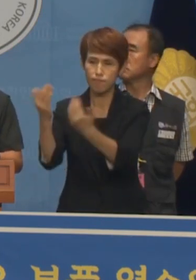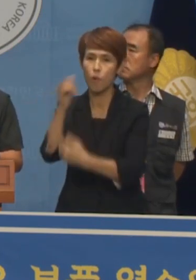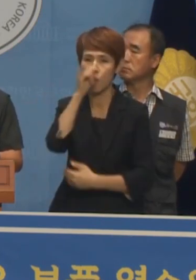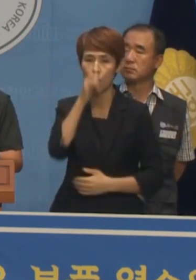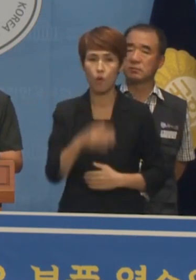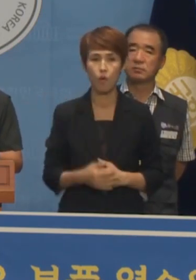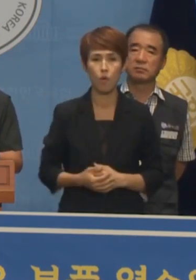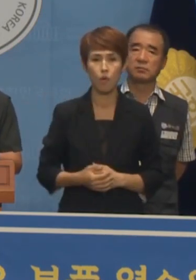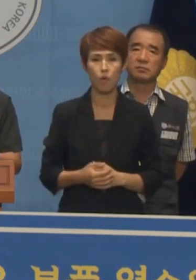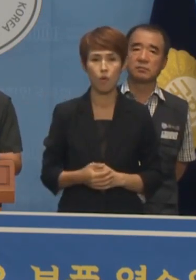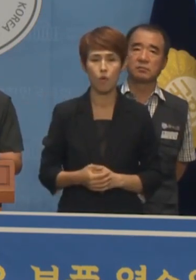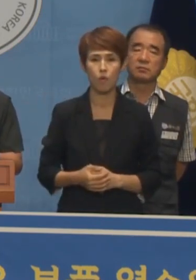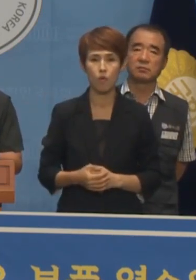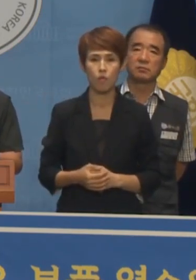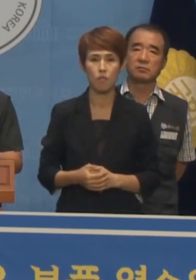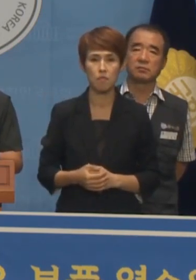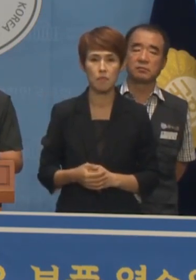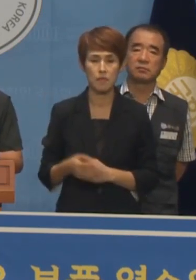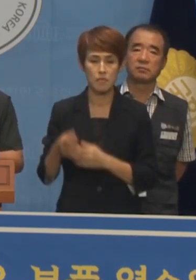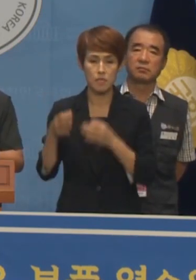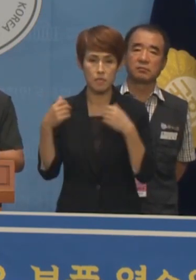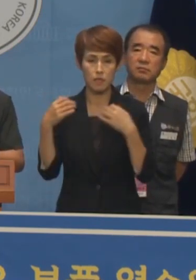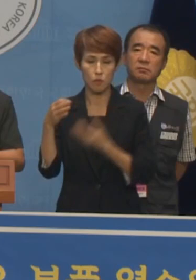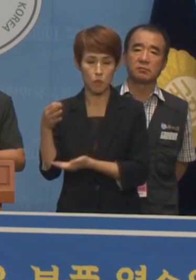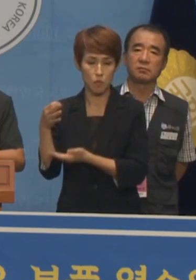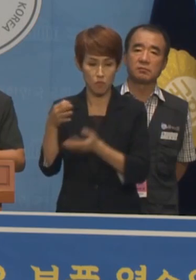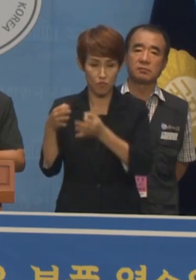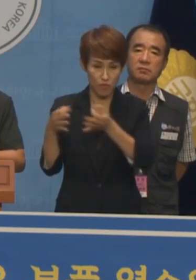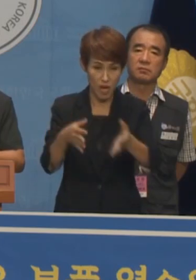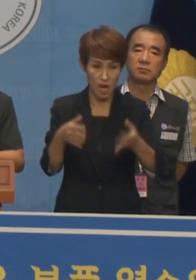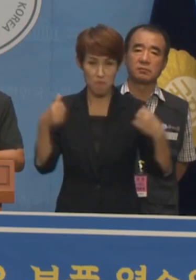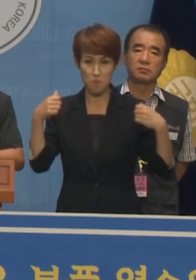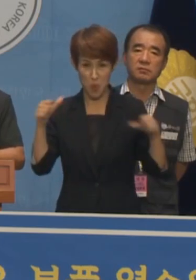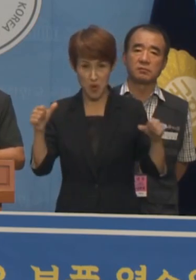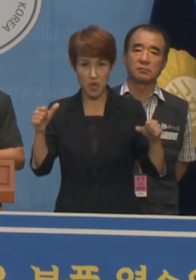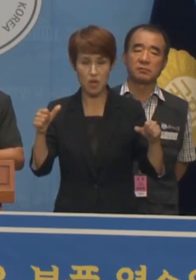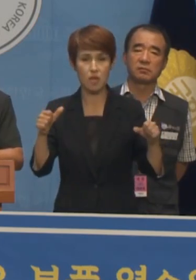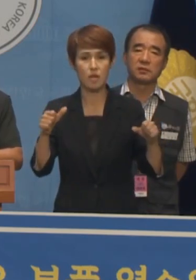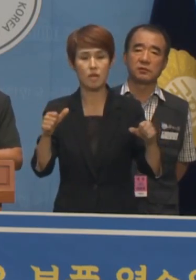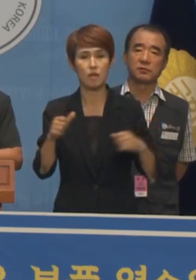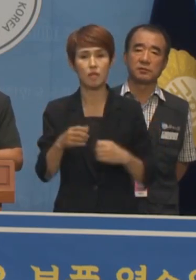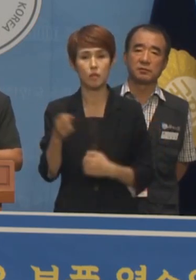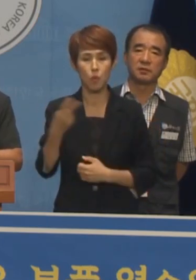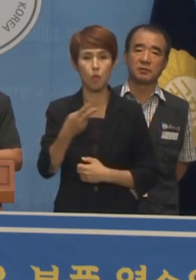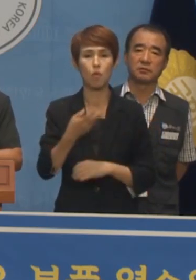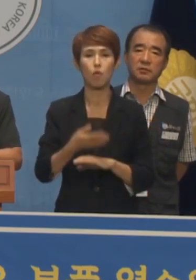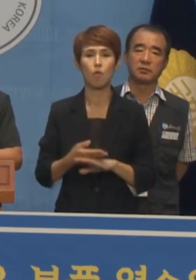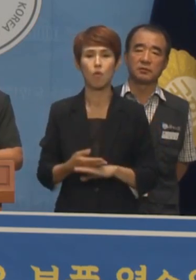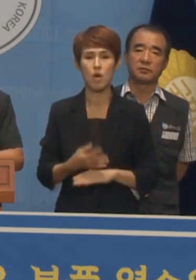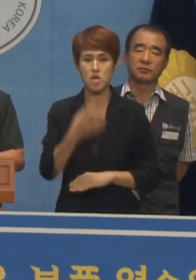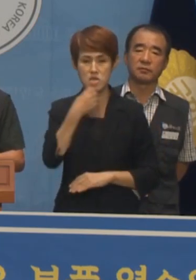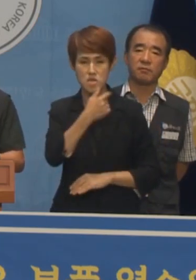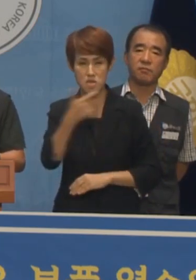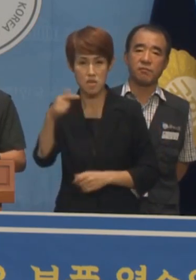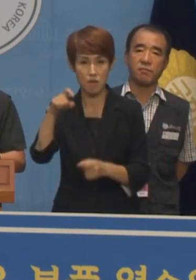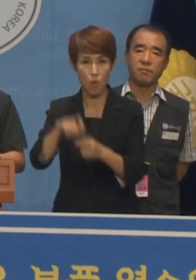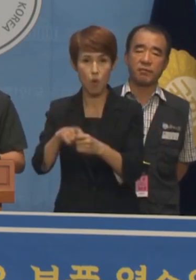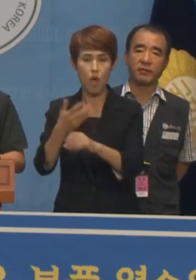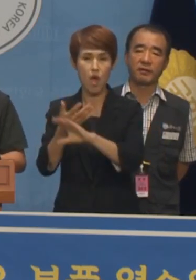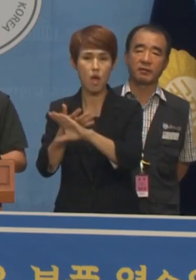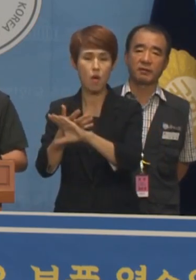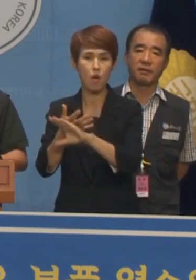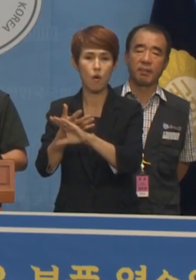보면은 자본의 철수에 대한 구조조정 그리고 과도한 이윤을 위해서 해외 유출을 하고 있죠. 노사관계를